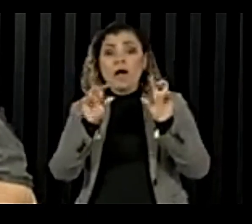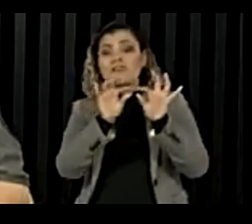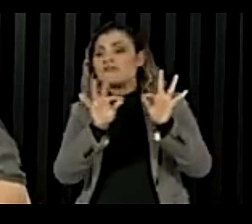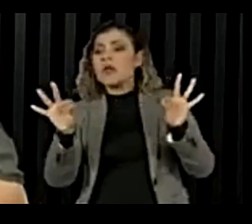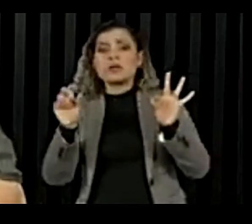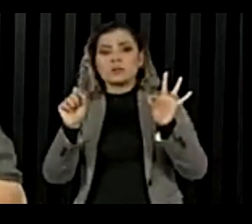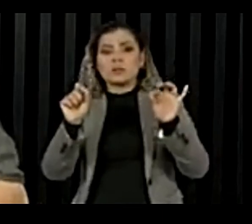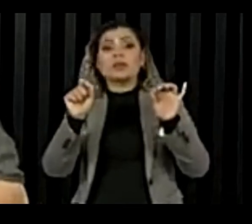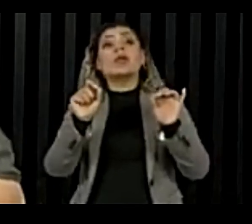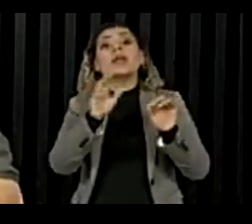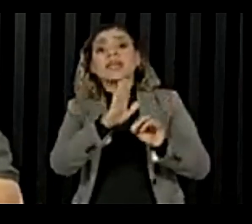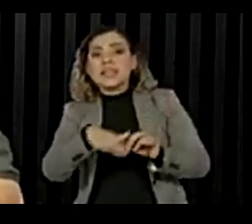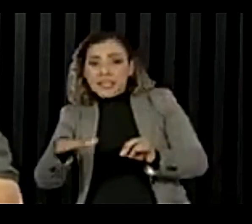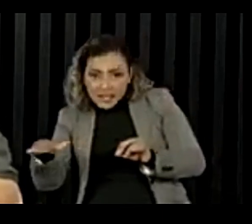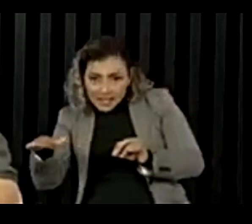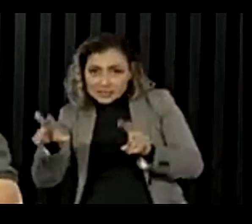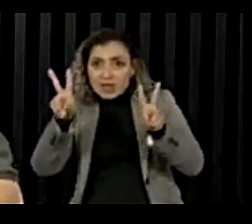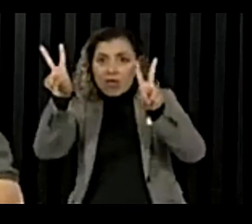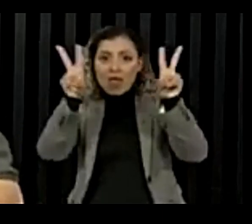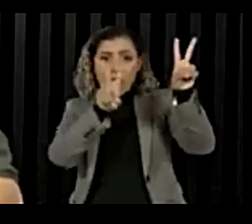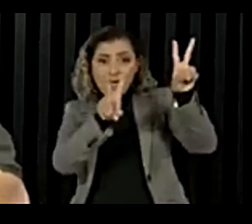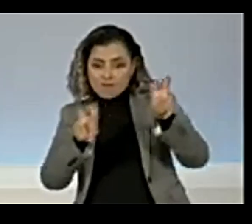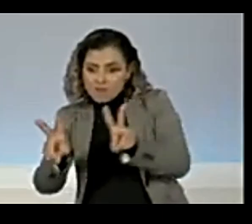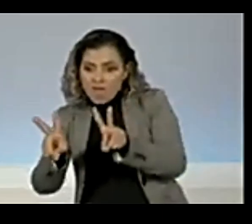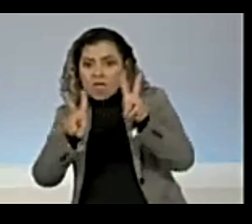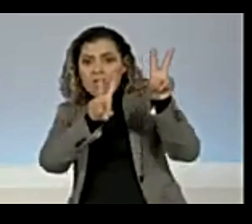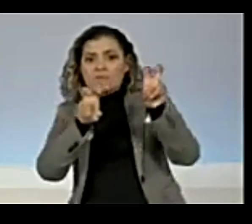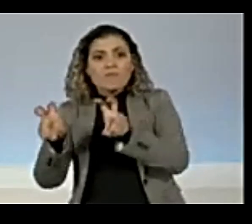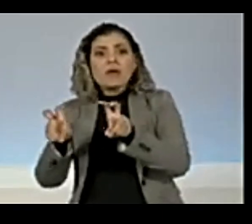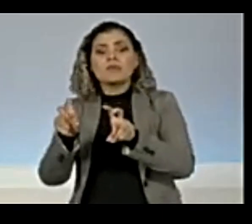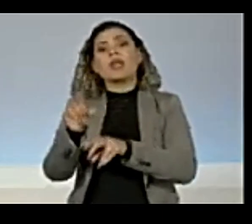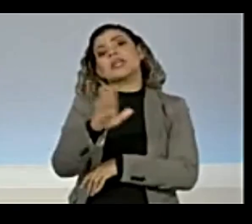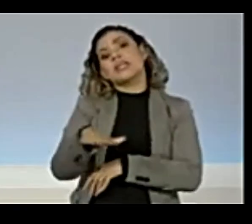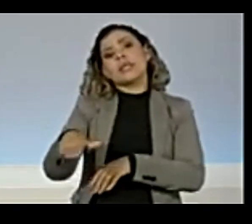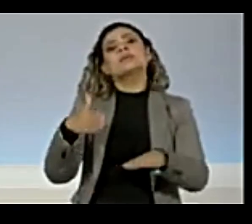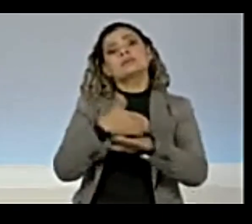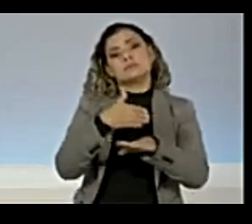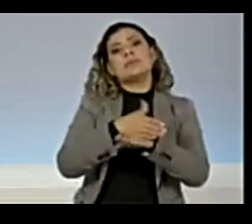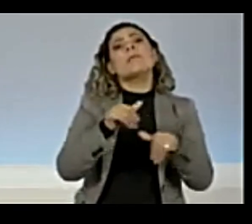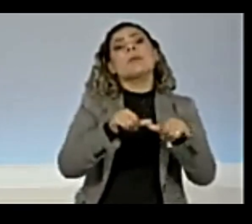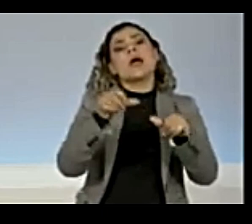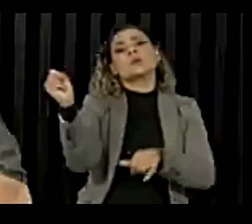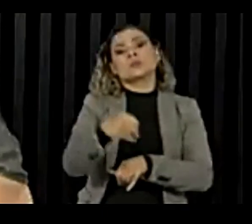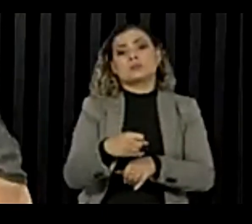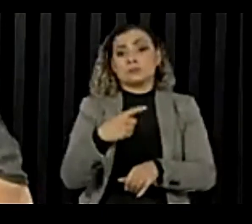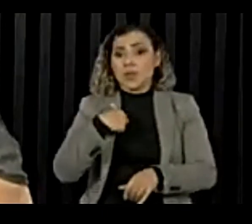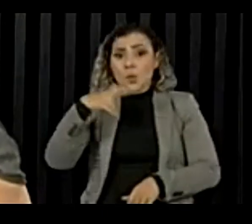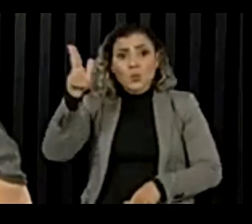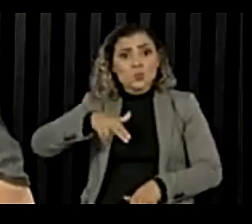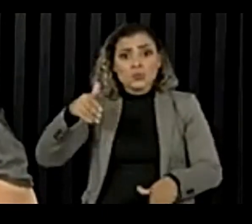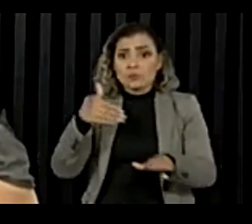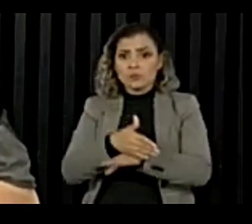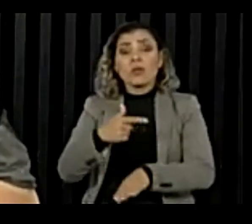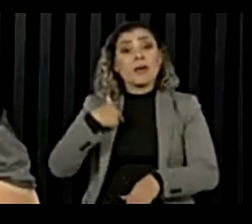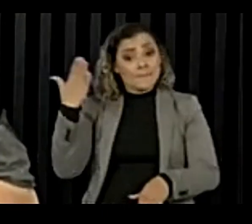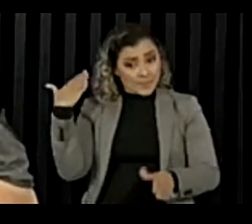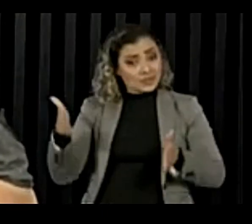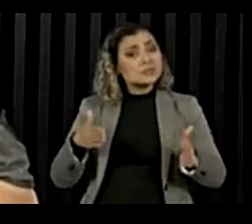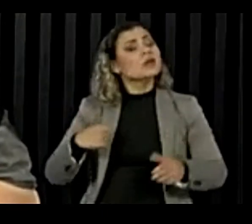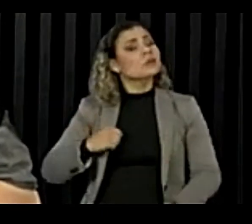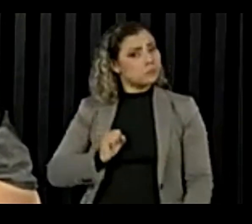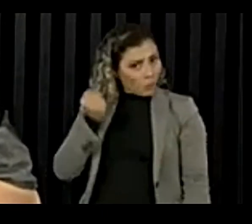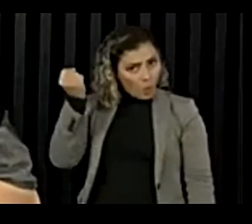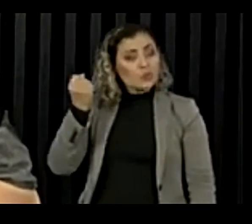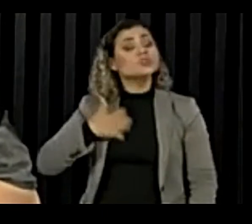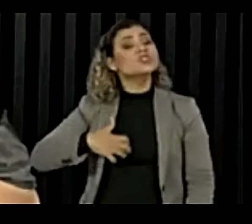frase lugar de criança é no supermercado. Eu nunca tive participação disso E na época eu fiquei muito irritado, fiquei